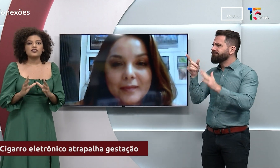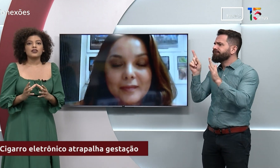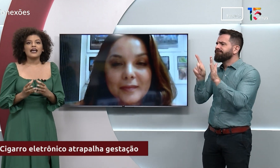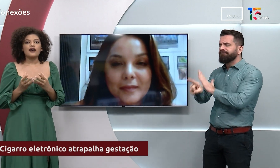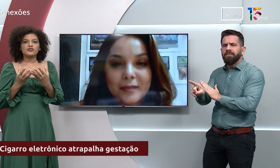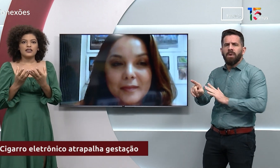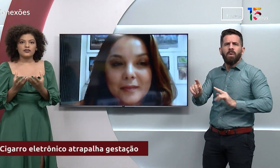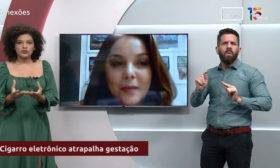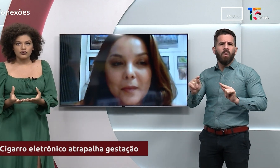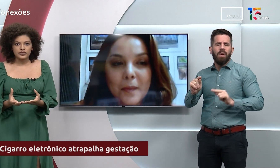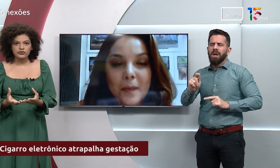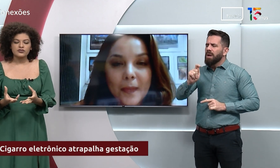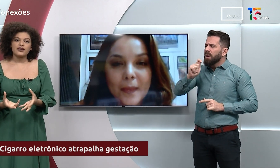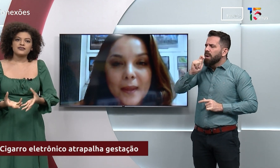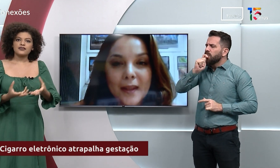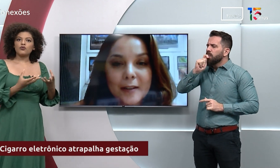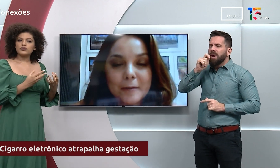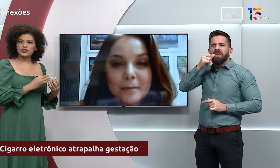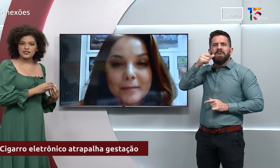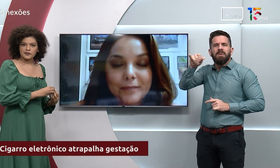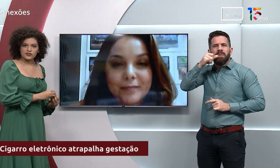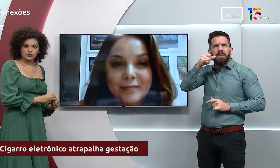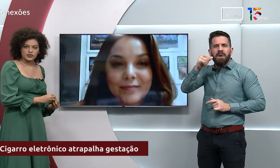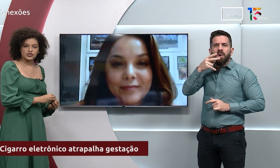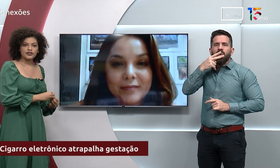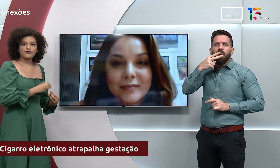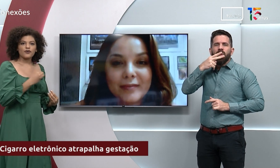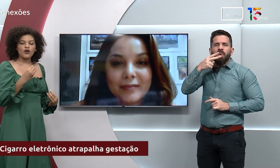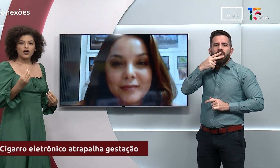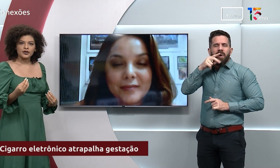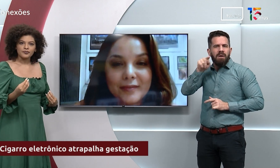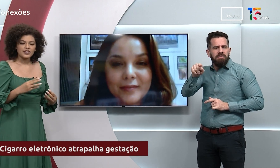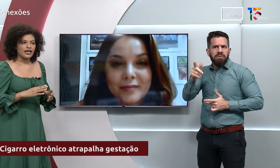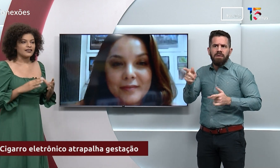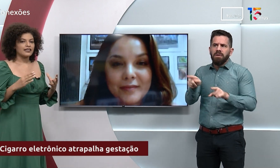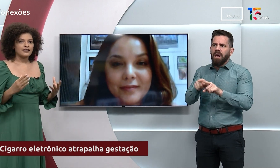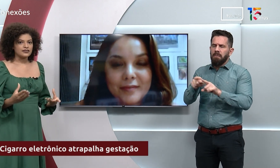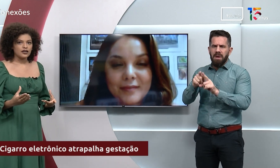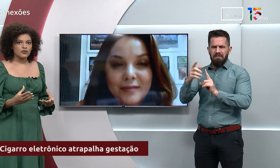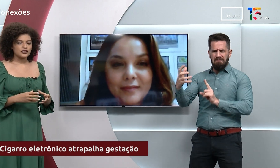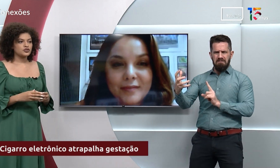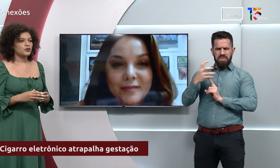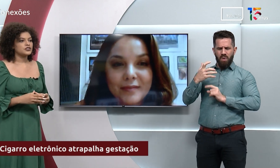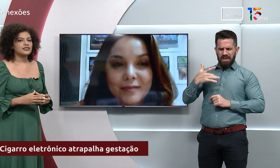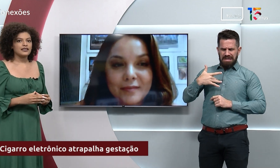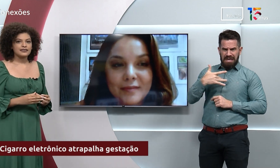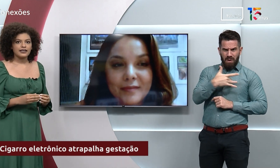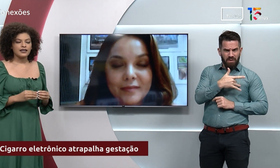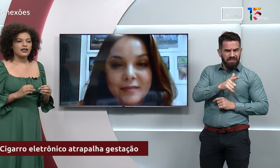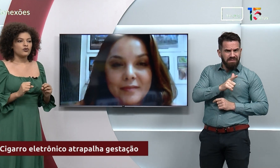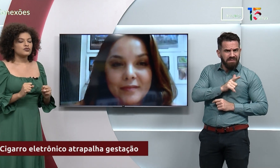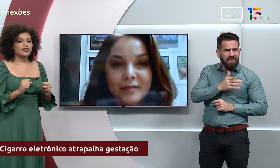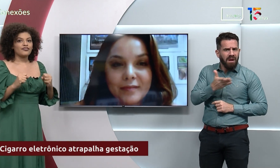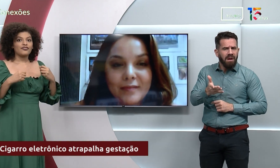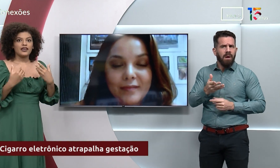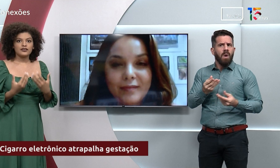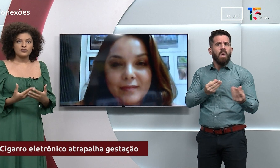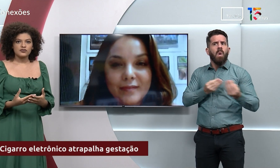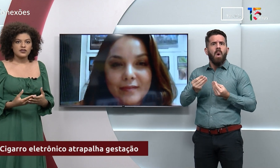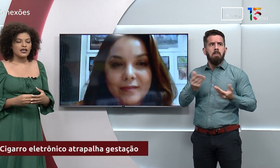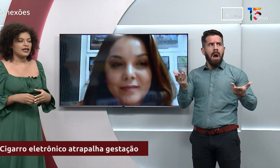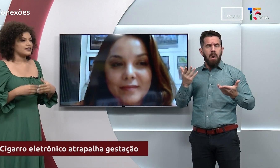de 46 anos, cabelos castanhos claros, olhos verdes e estou usando uma